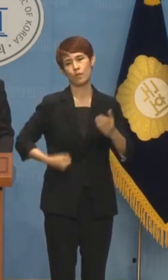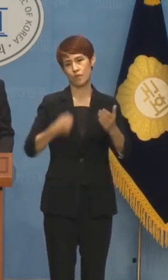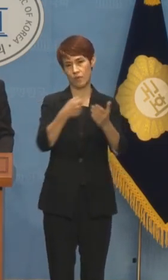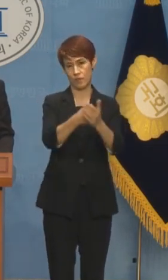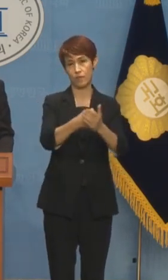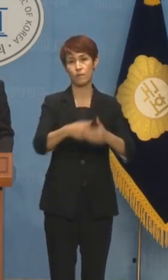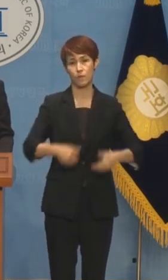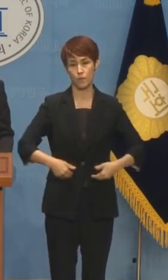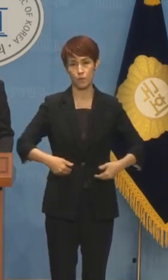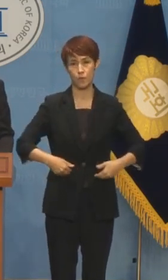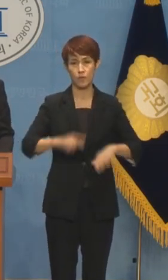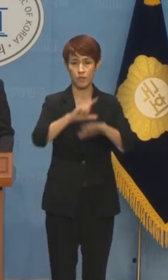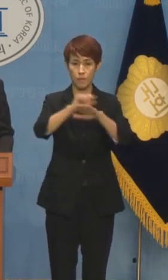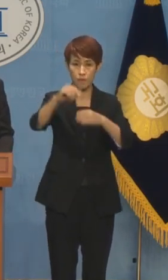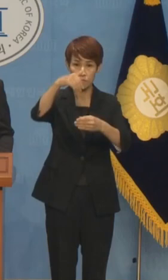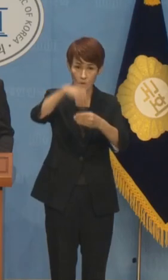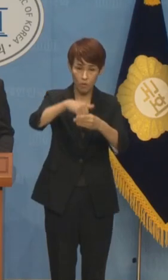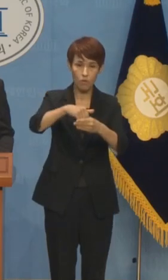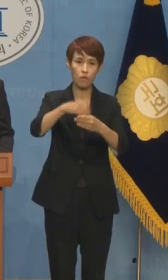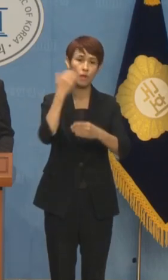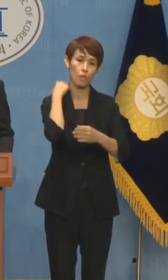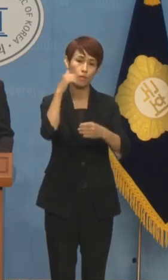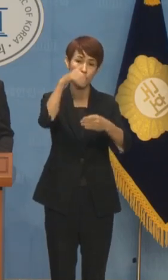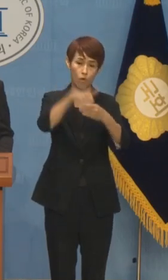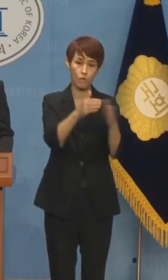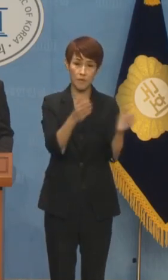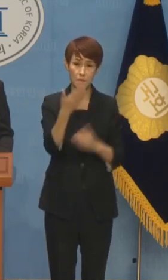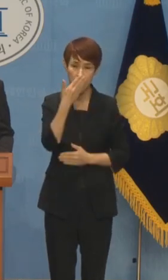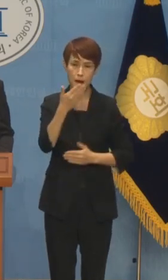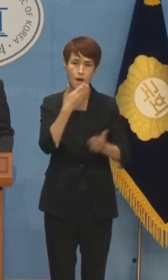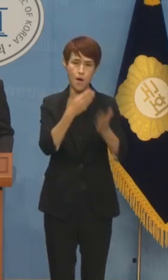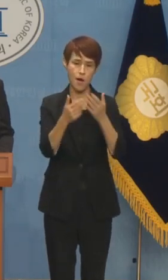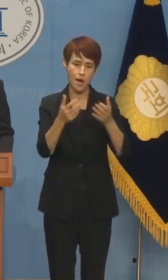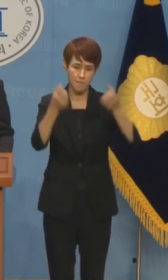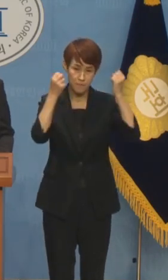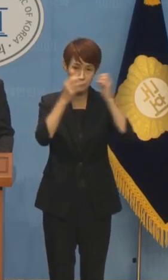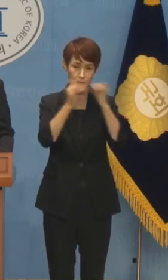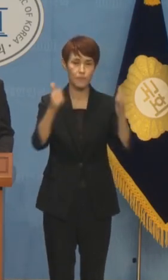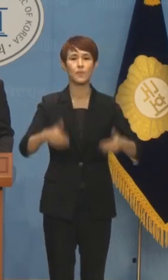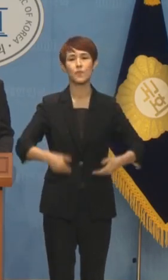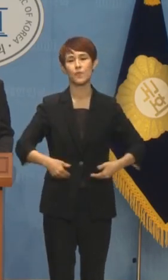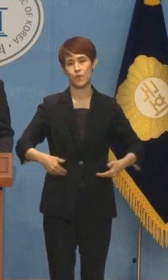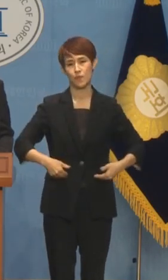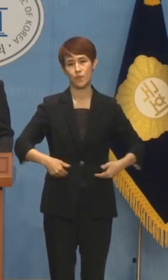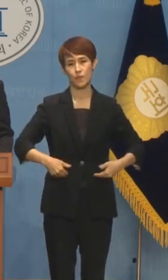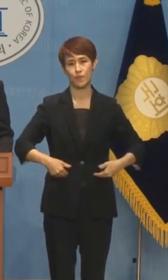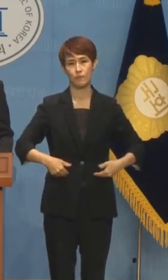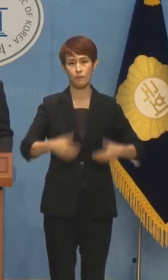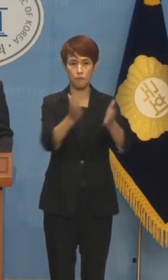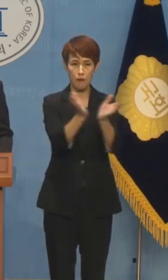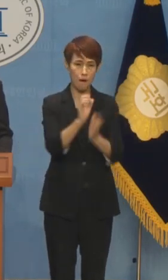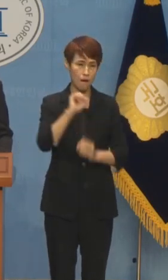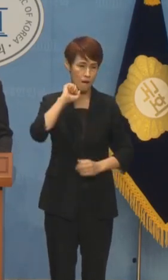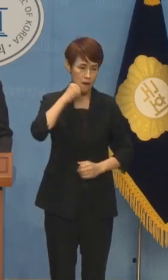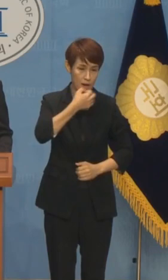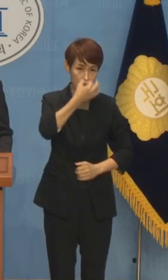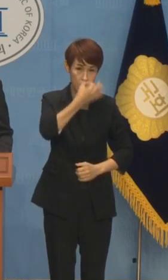지방선거와 대통령 선거를 준비할 수 있는 경륜과 역량 등이 필요합니다. 무엇보다 당이 어렵고 힘들